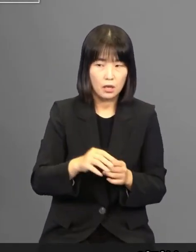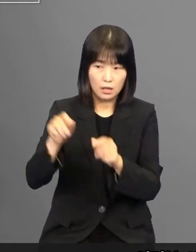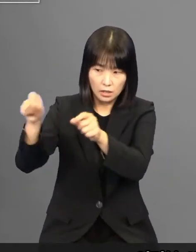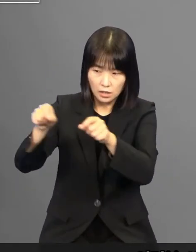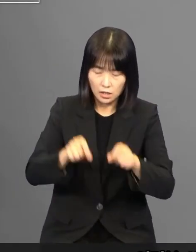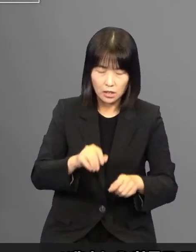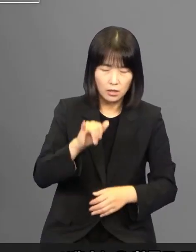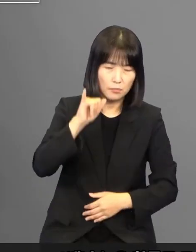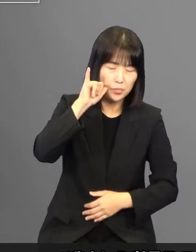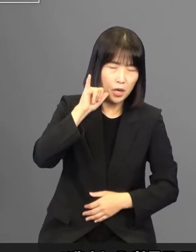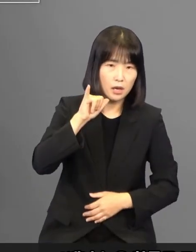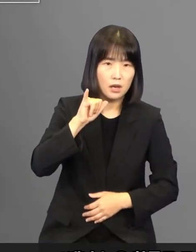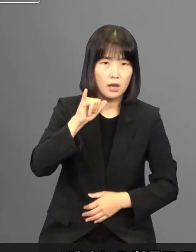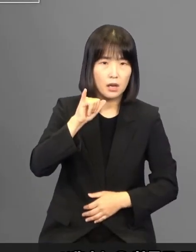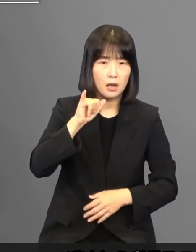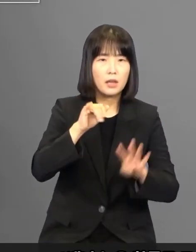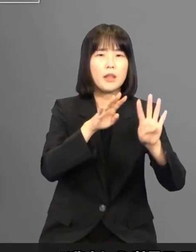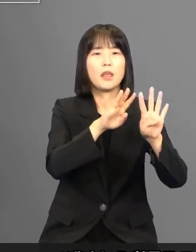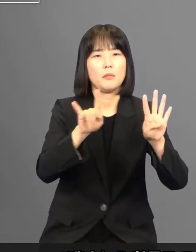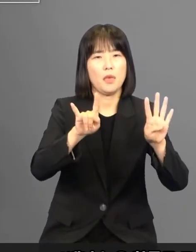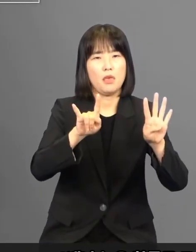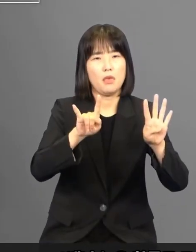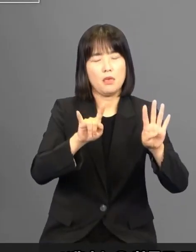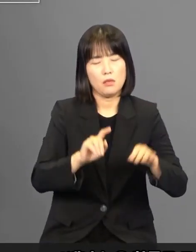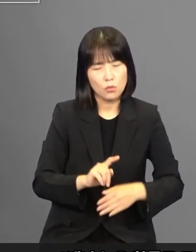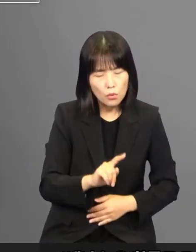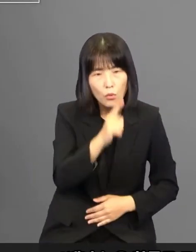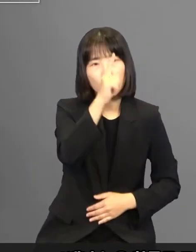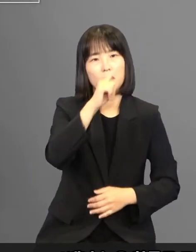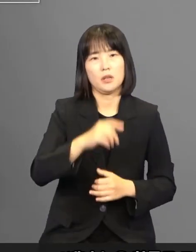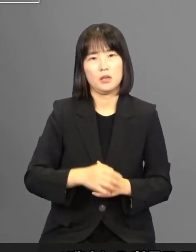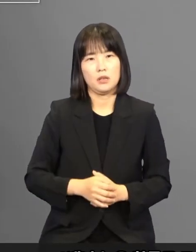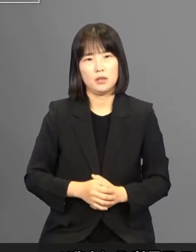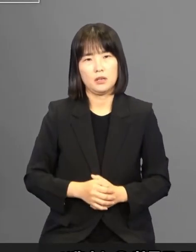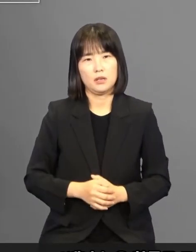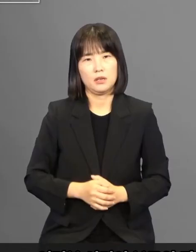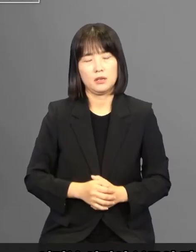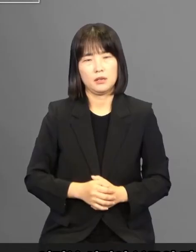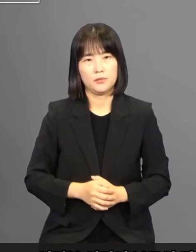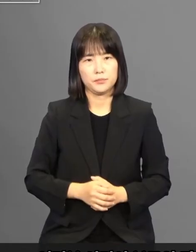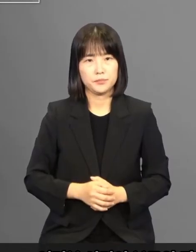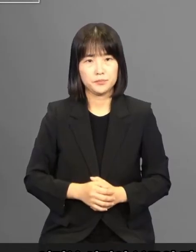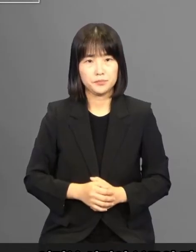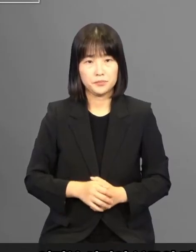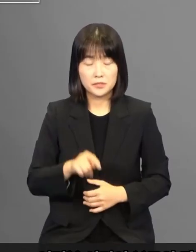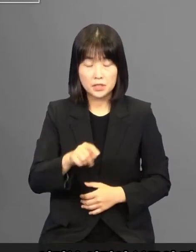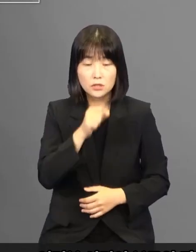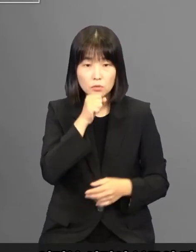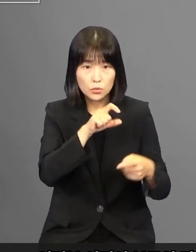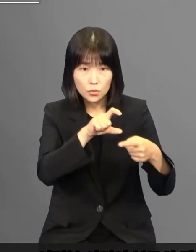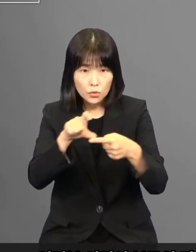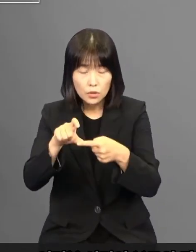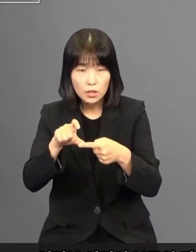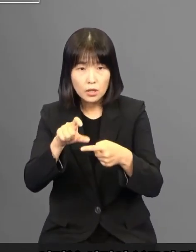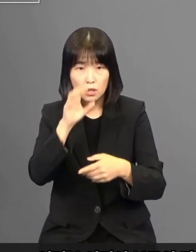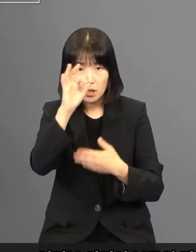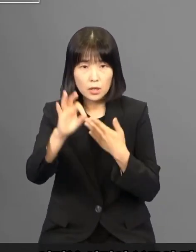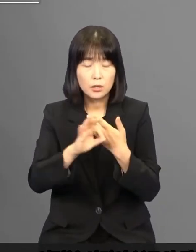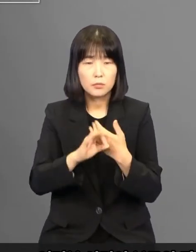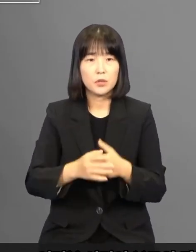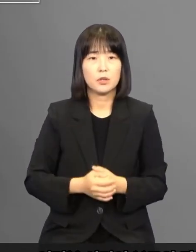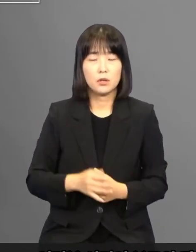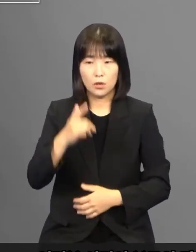높다는 겁니다. 4배나 높은 확률로 그 자녀들도 그렇게 된다는 거예요. 여러분, 이것이 부모의 죄가